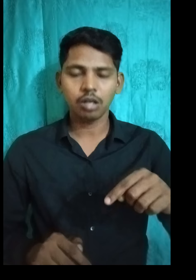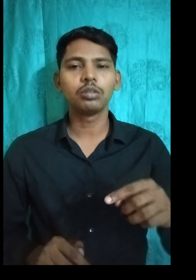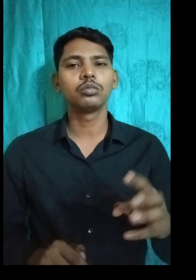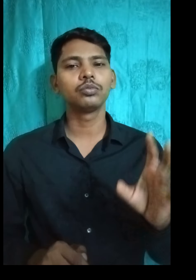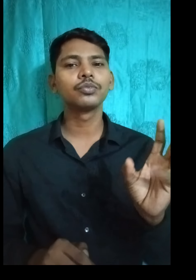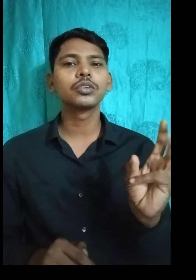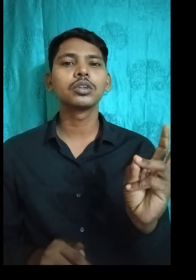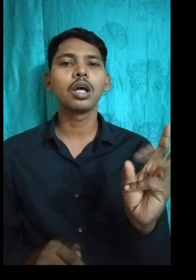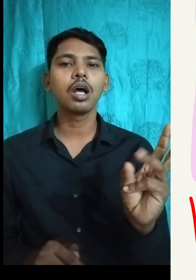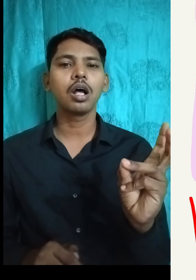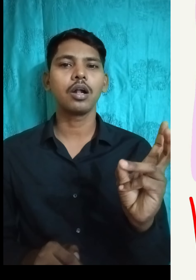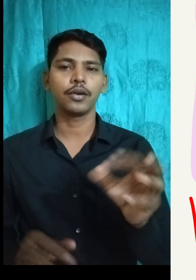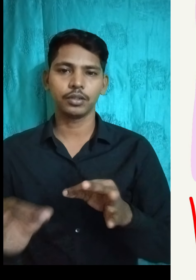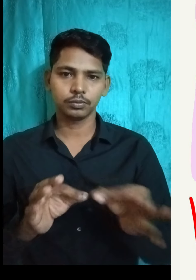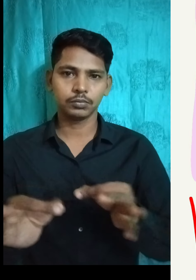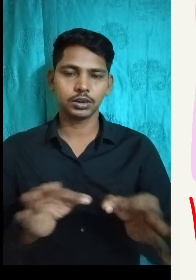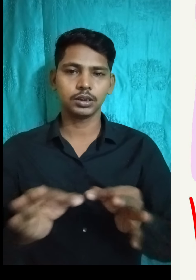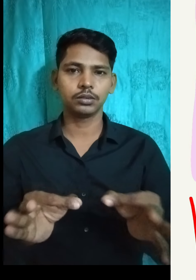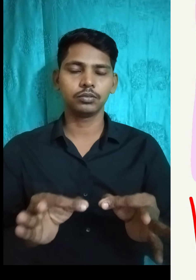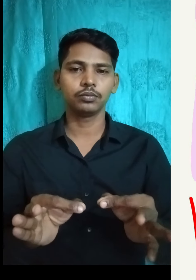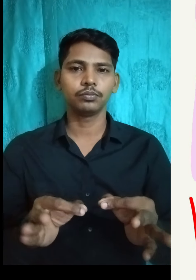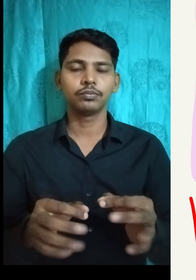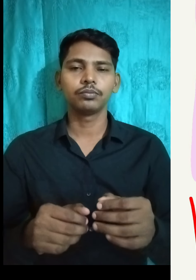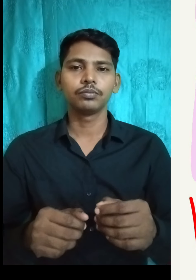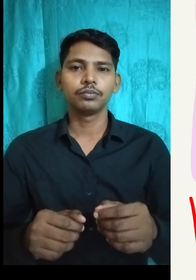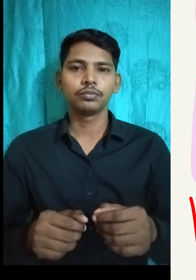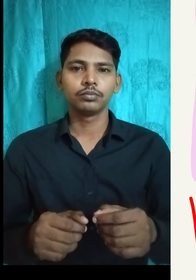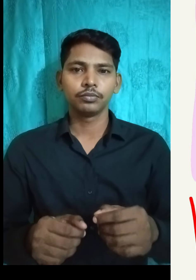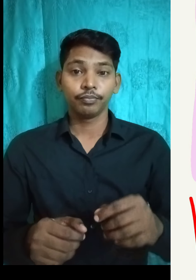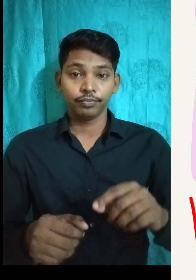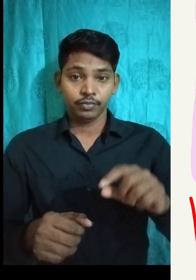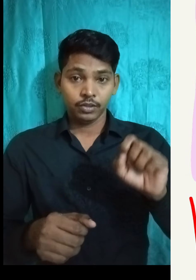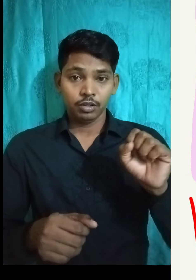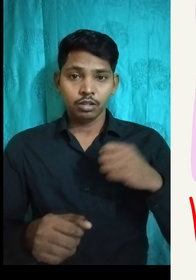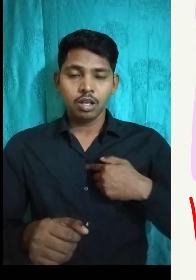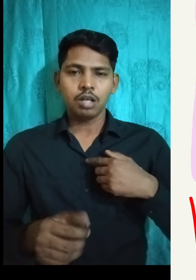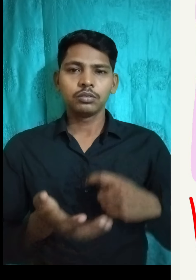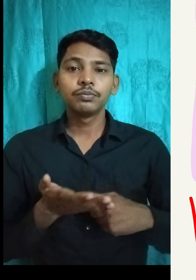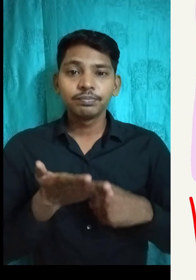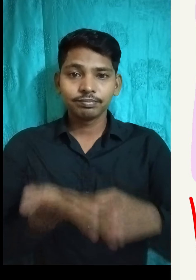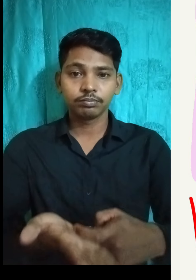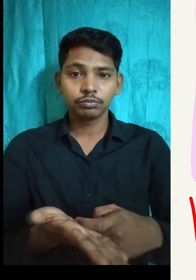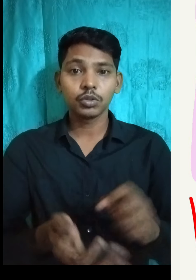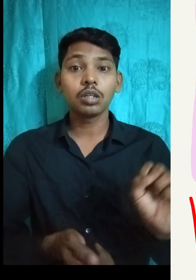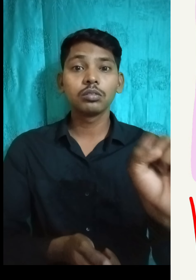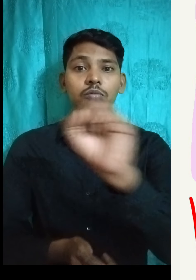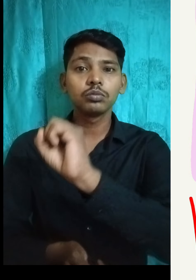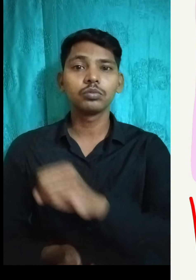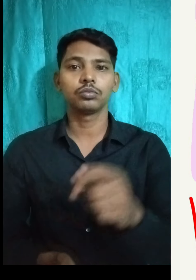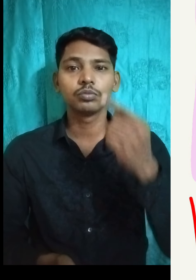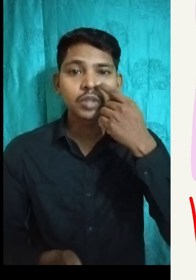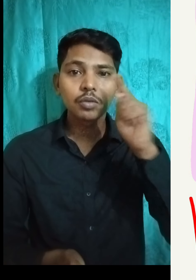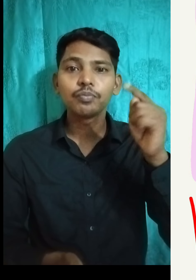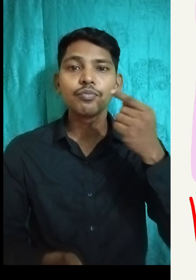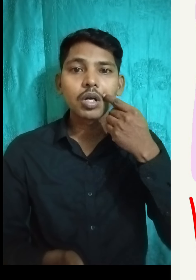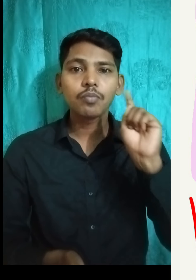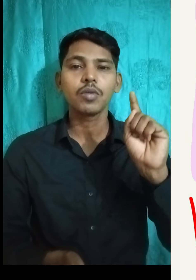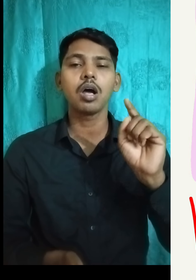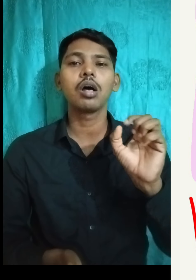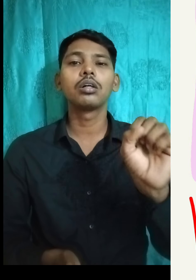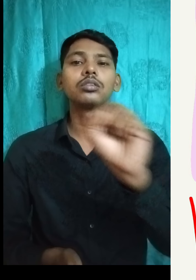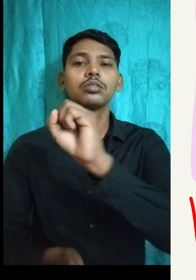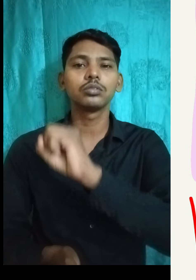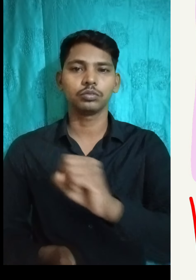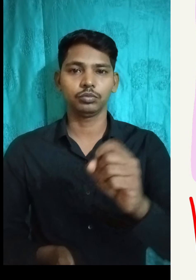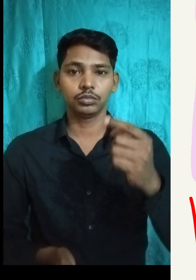चाहूँगा जिनकी बेटी क्लास 5 में पढ़ रही है अभी, और उन सभी के लिए